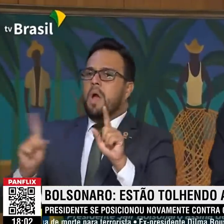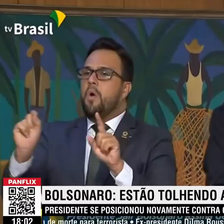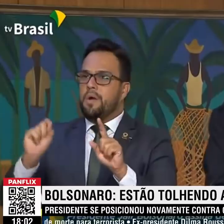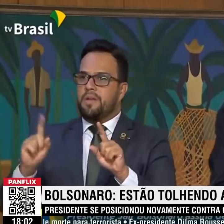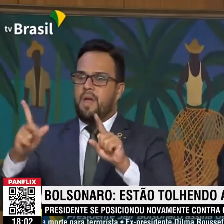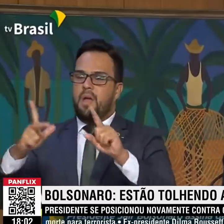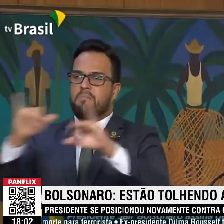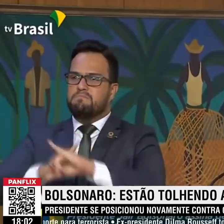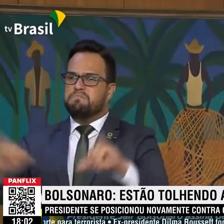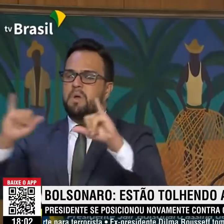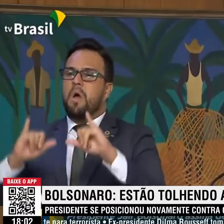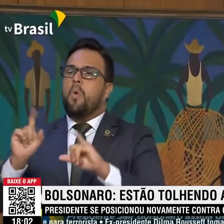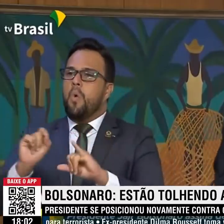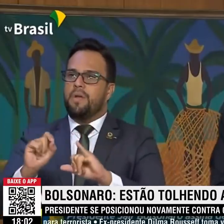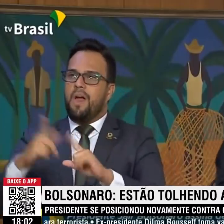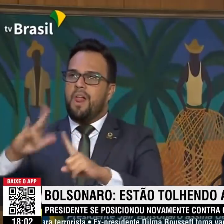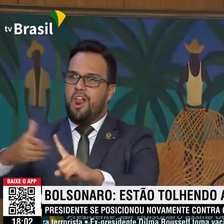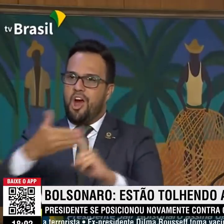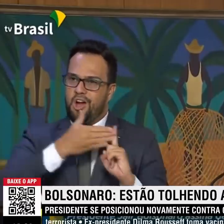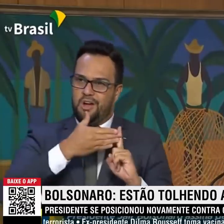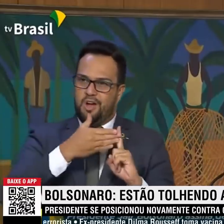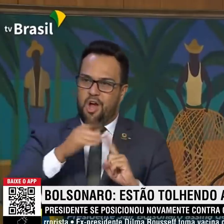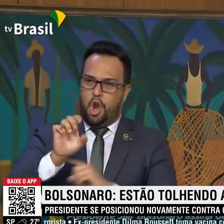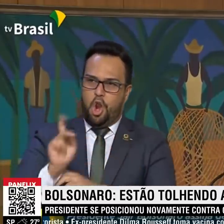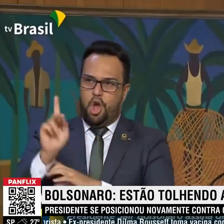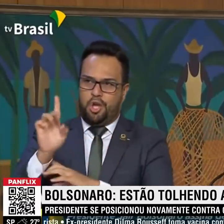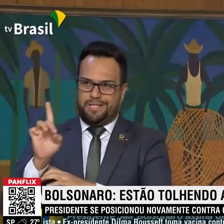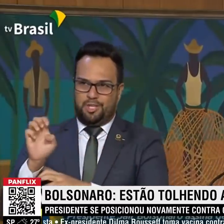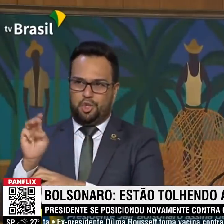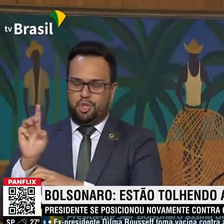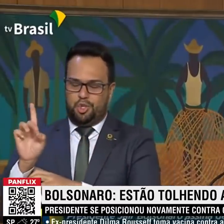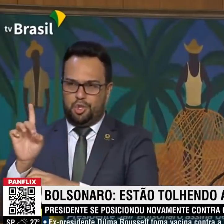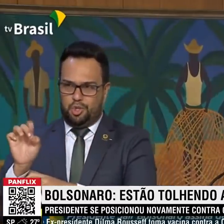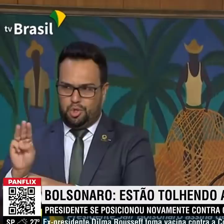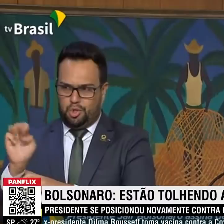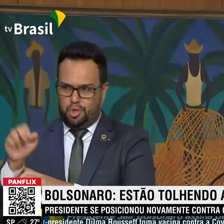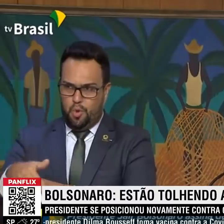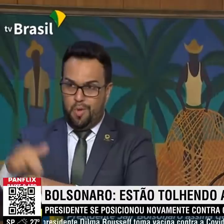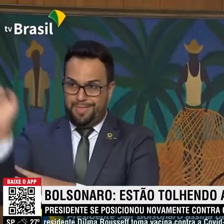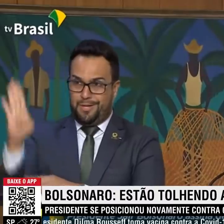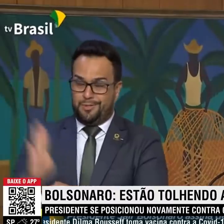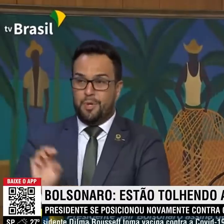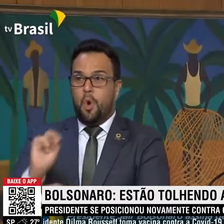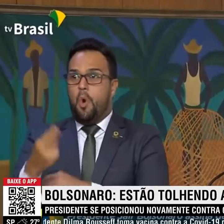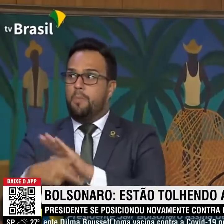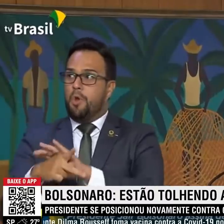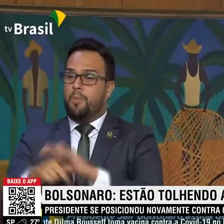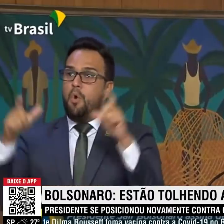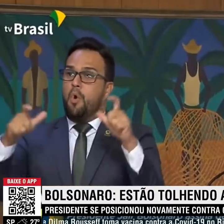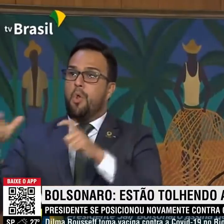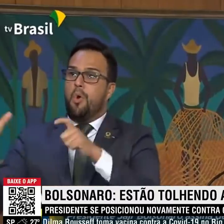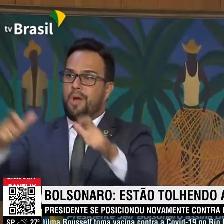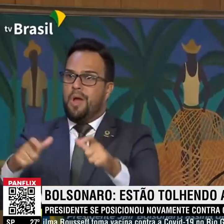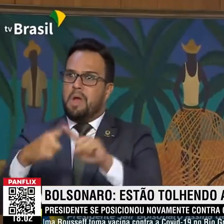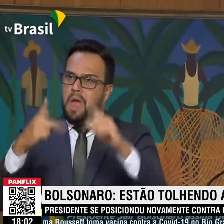decreto Lock Down nacional ou o lock Down Regional porque eu devo seguir assim